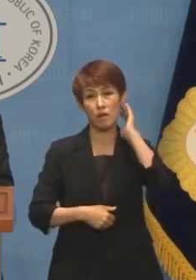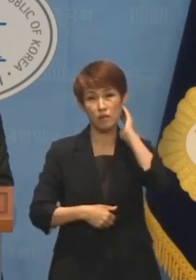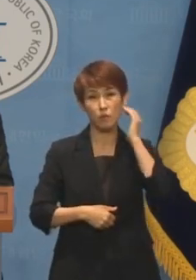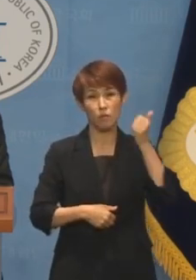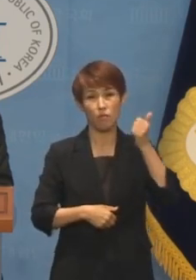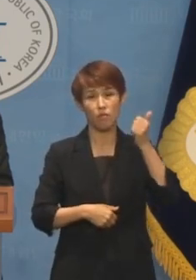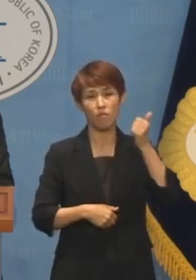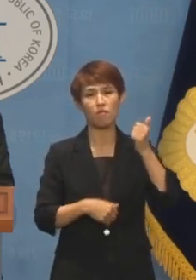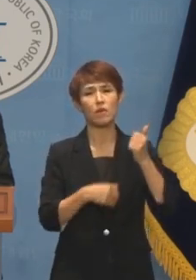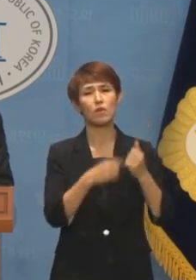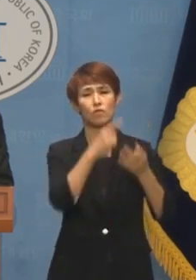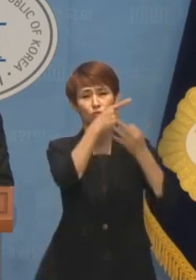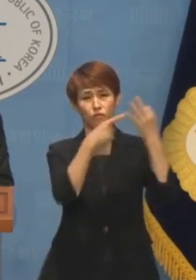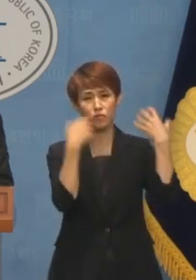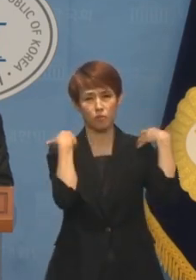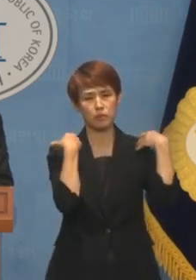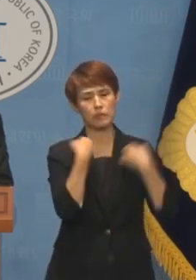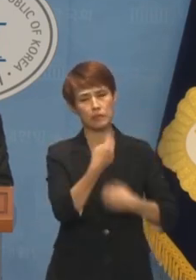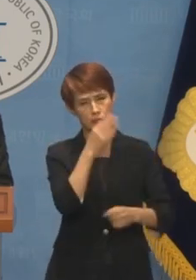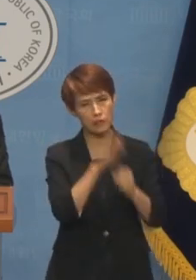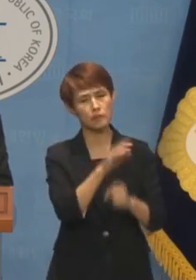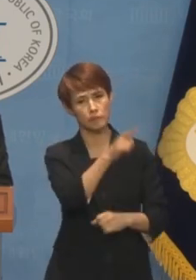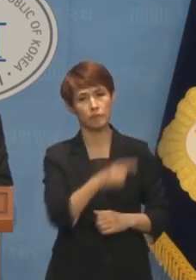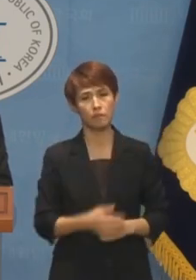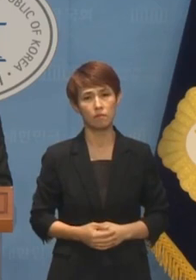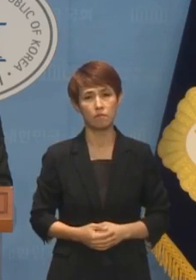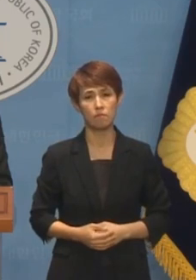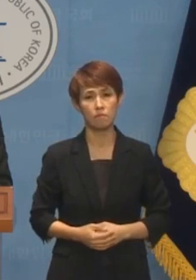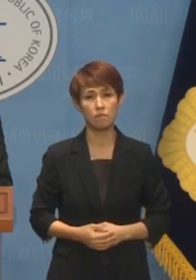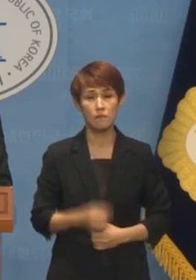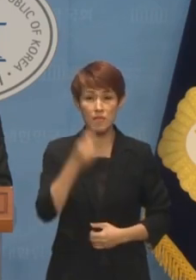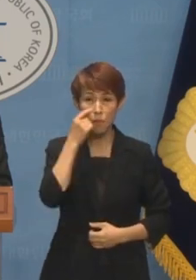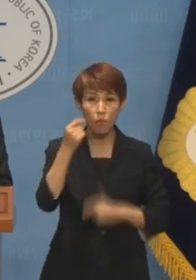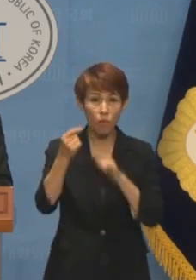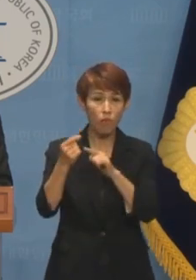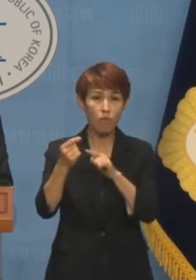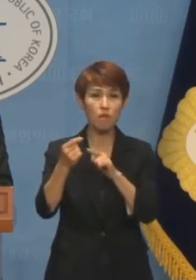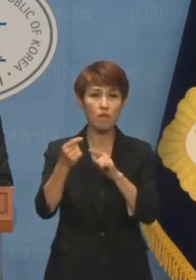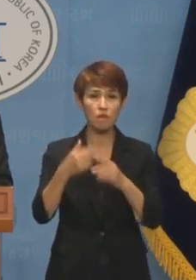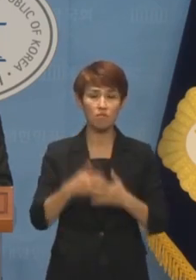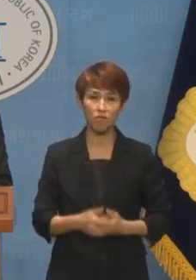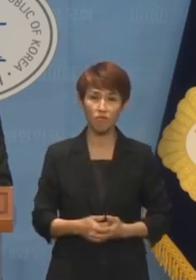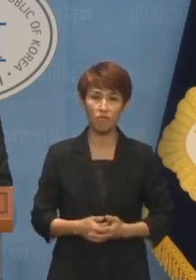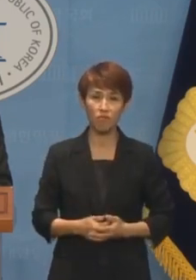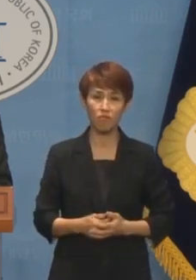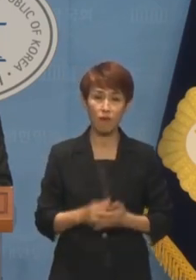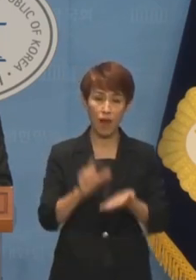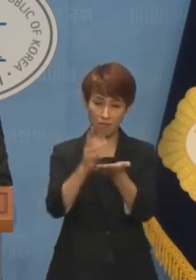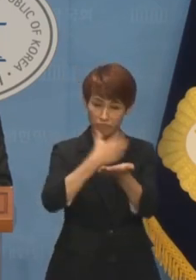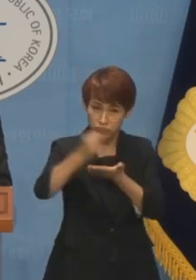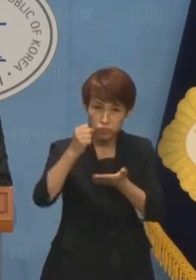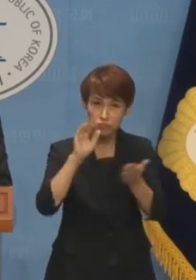한심합니다. 윤석열 대통령은 일본에 눈 뜨고 코 베이고도 웃어줄 셈입니까?